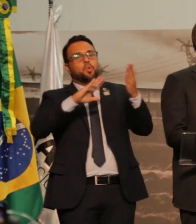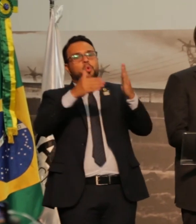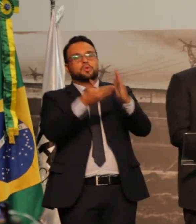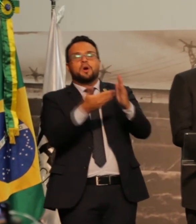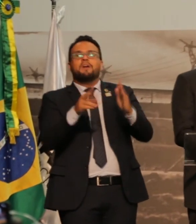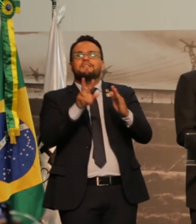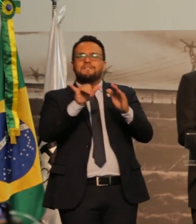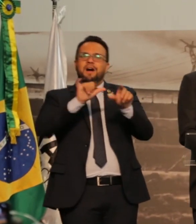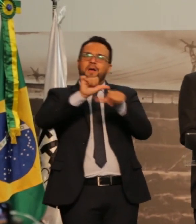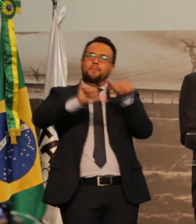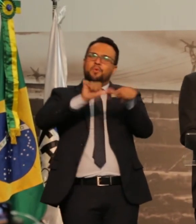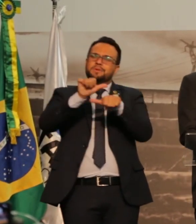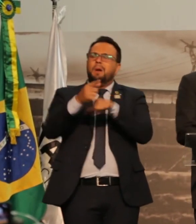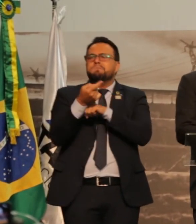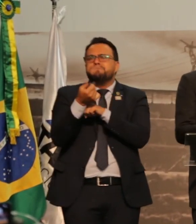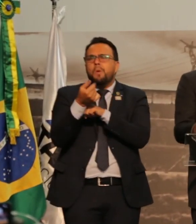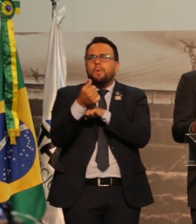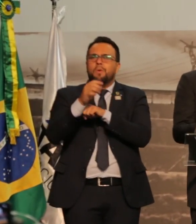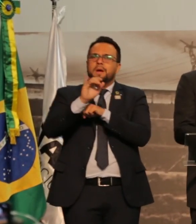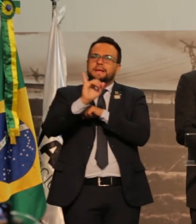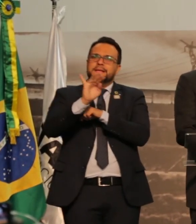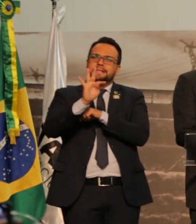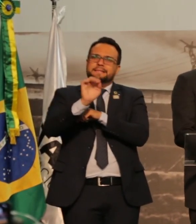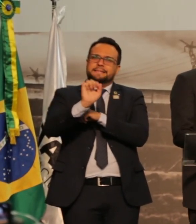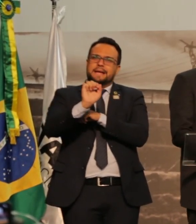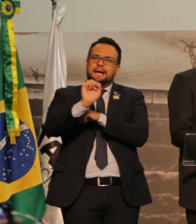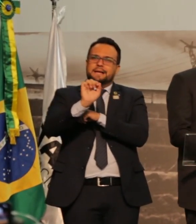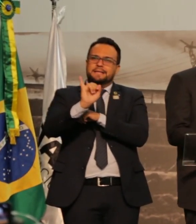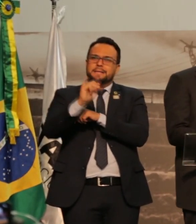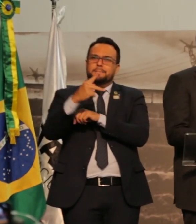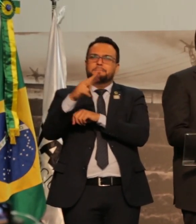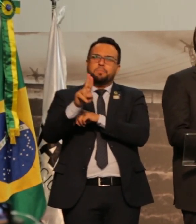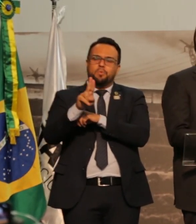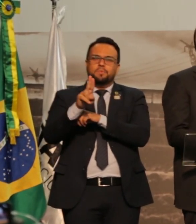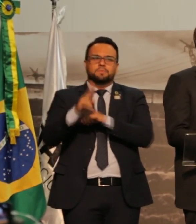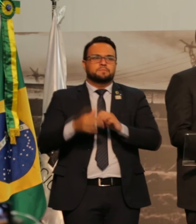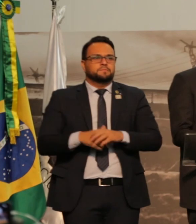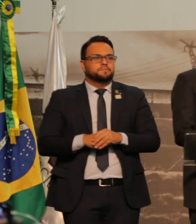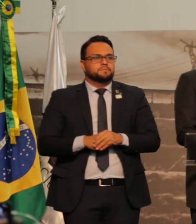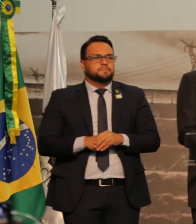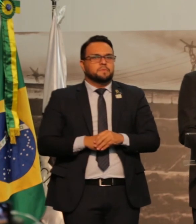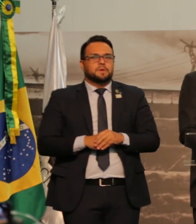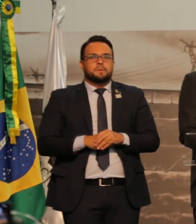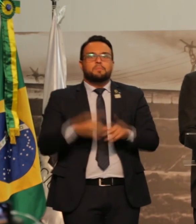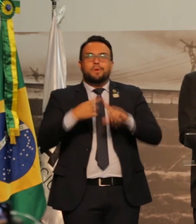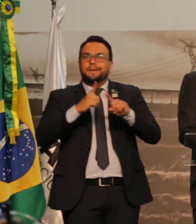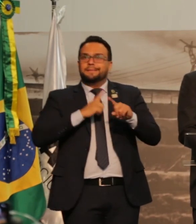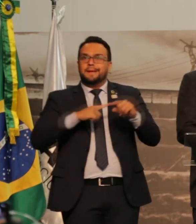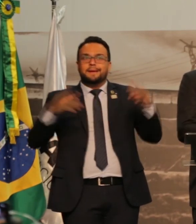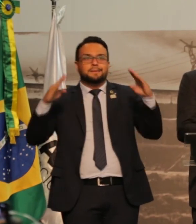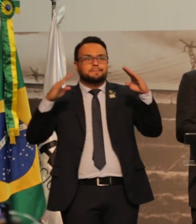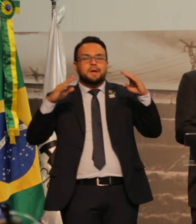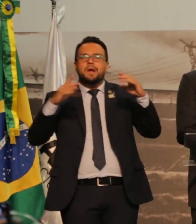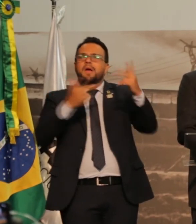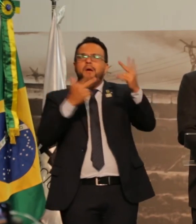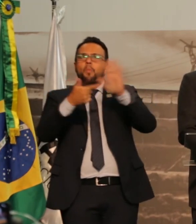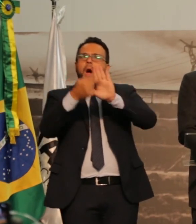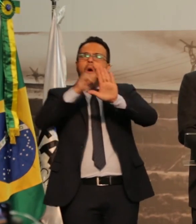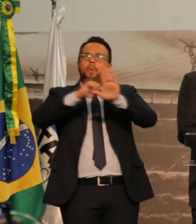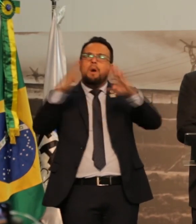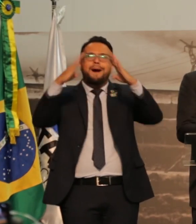vai mudar aqui em Itaipu. Pouca coisa vai ser aperfeiçoada. Ele pega uma casa arrumada. Mas tem